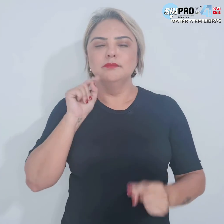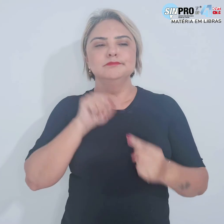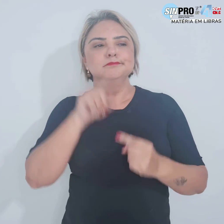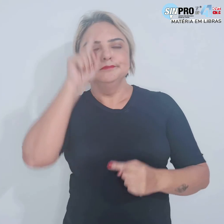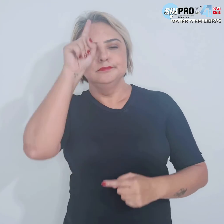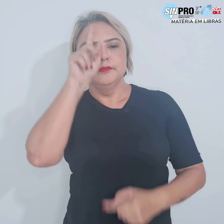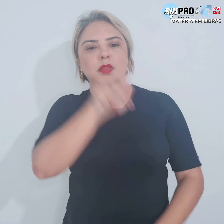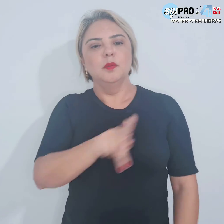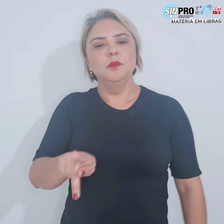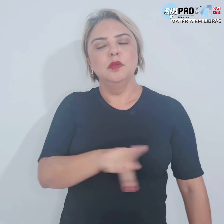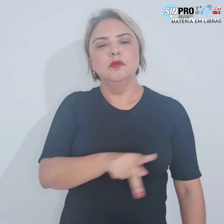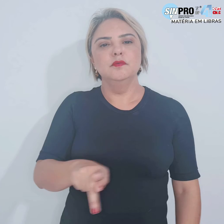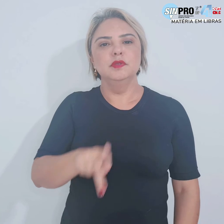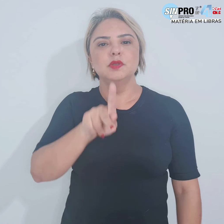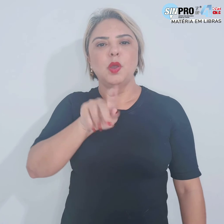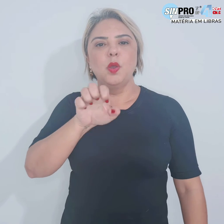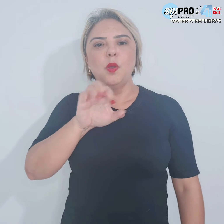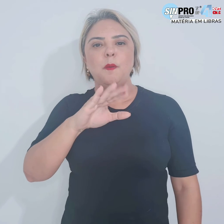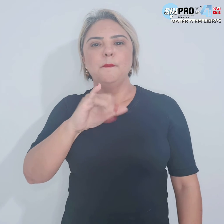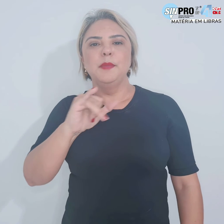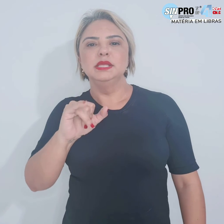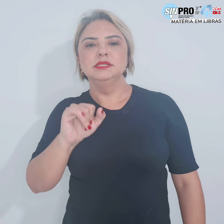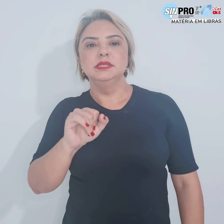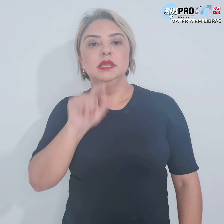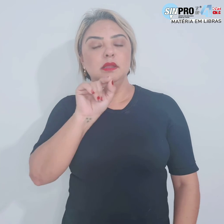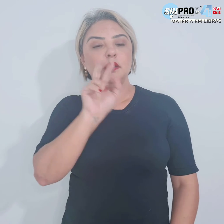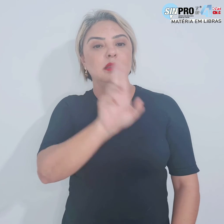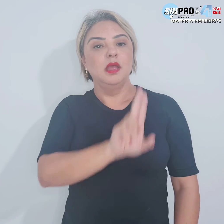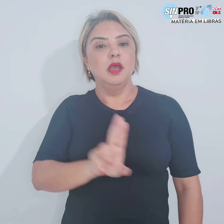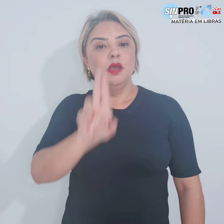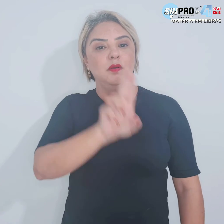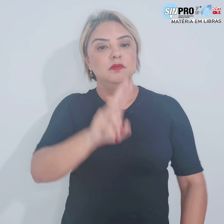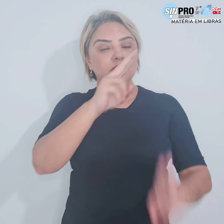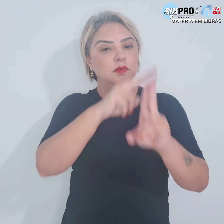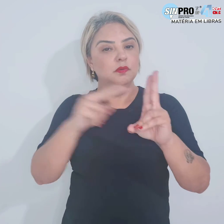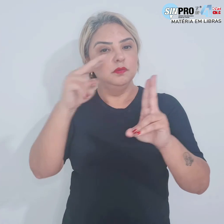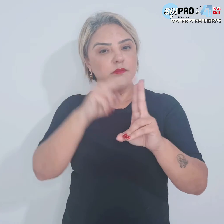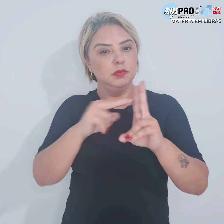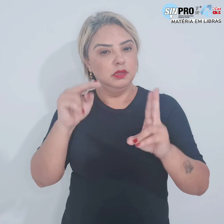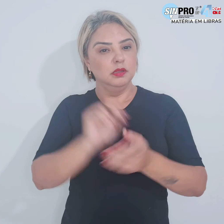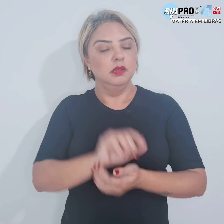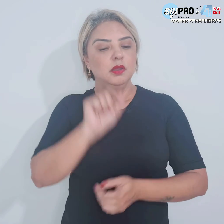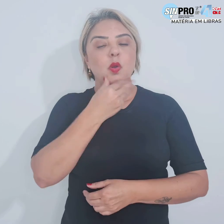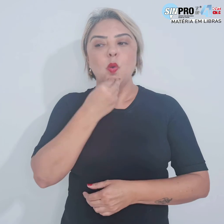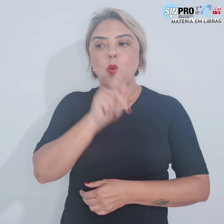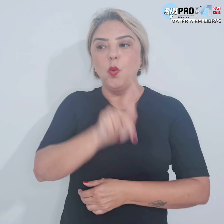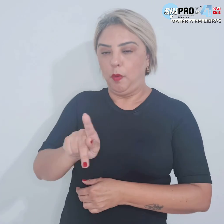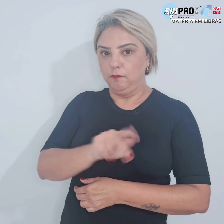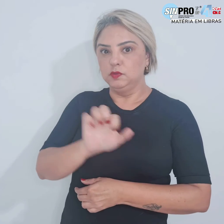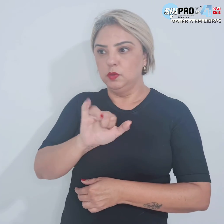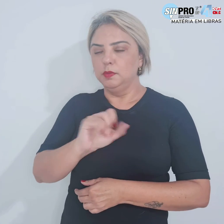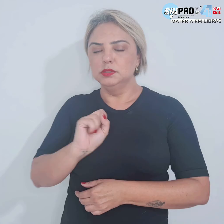foi idealizado pelo professor Percy Coelho, na Universidade de Brasília. O